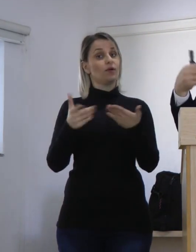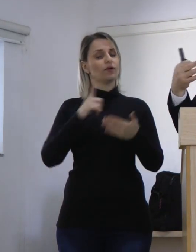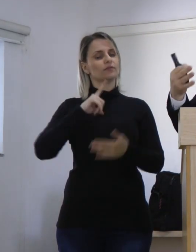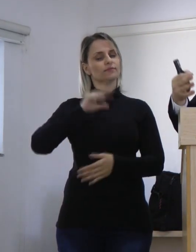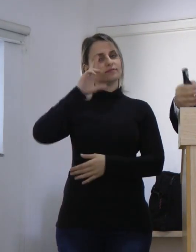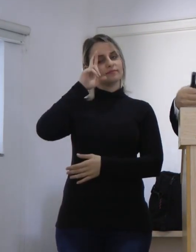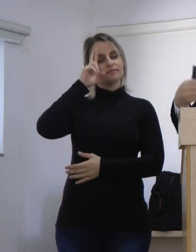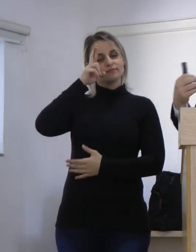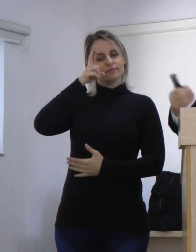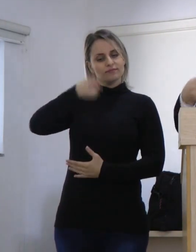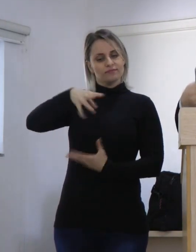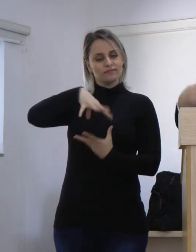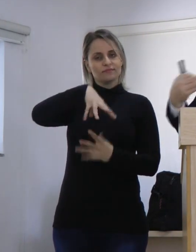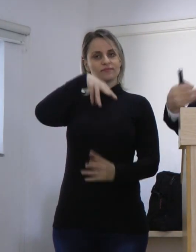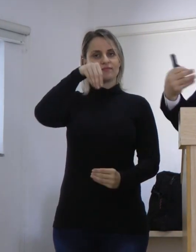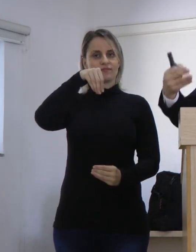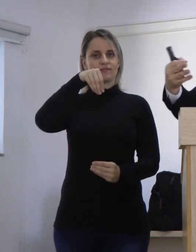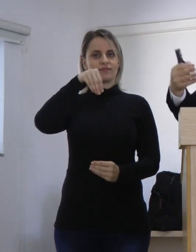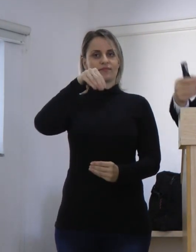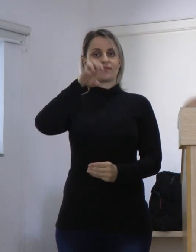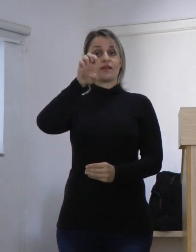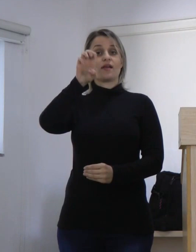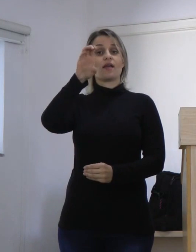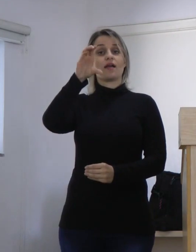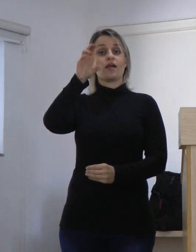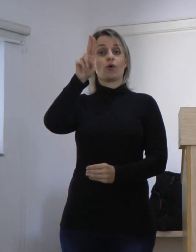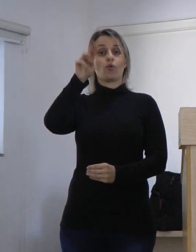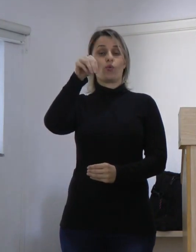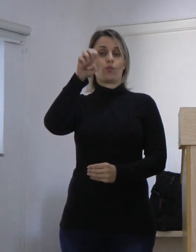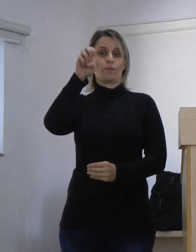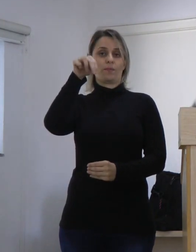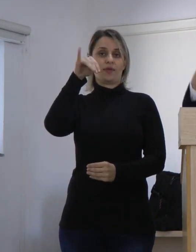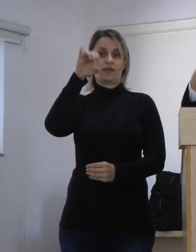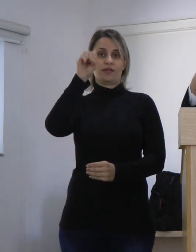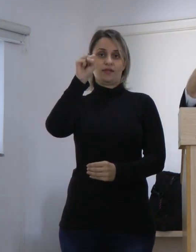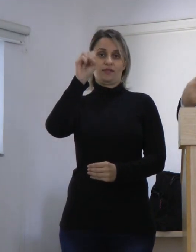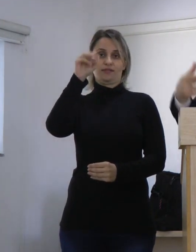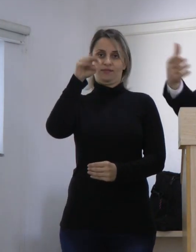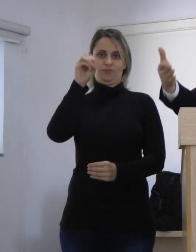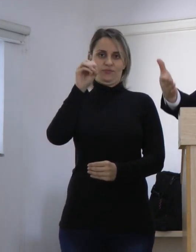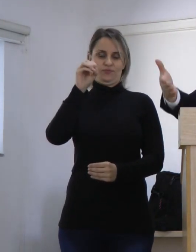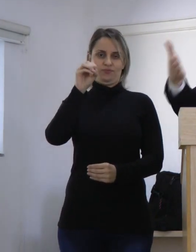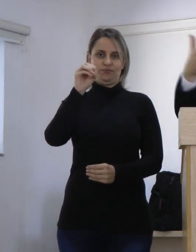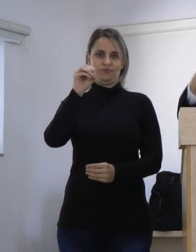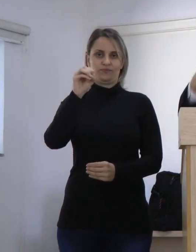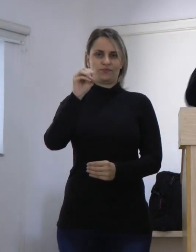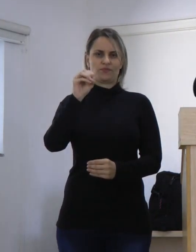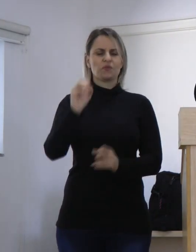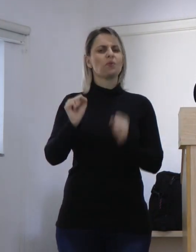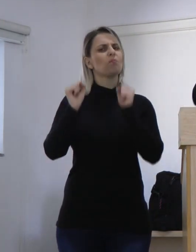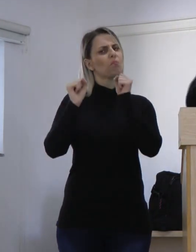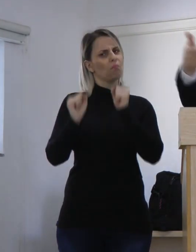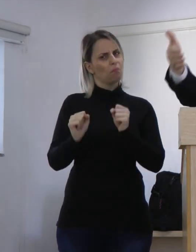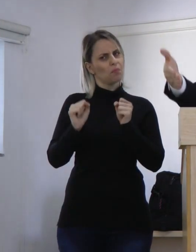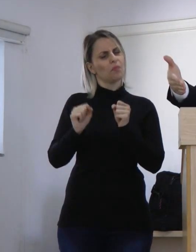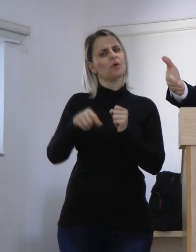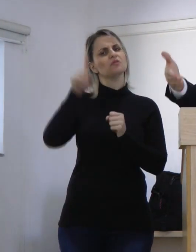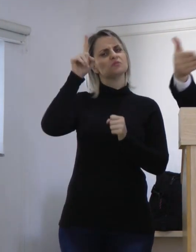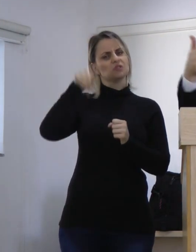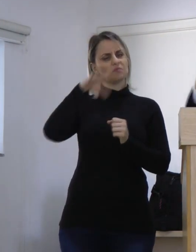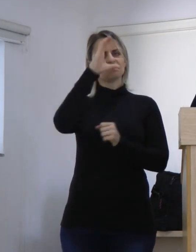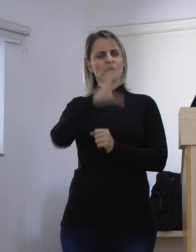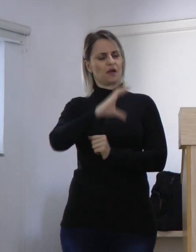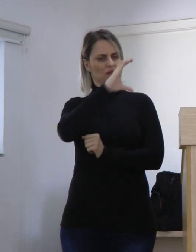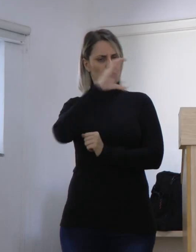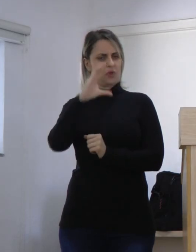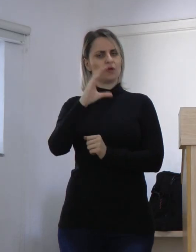O ecumenismo. O espiritismo é ecumenista. Kardec dizia que nós podemos ser católicos, espíritas,